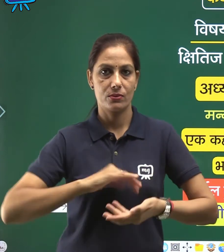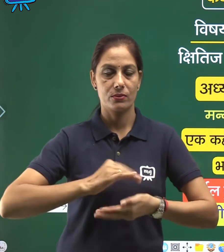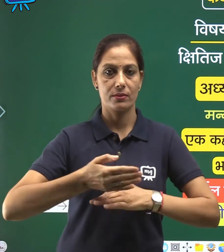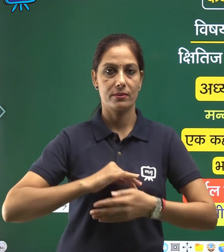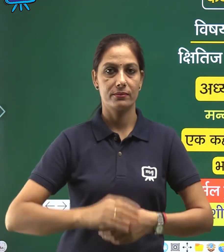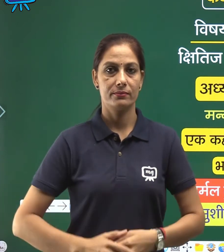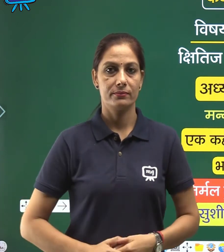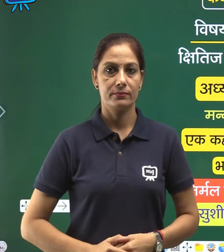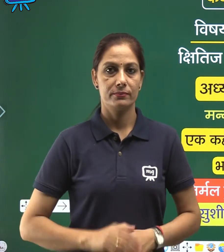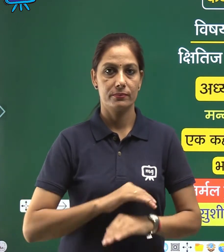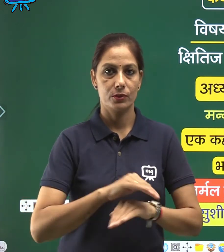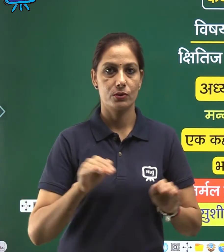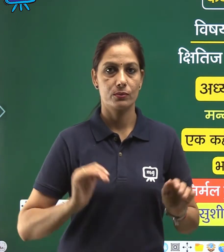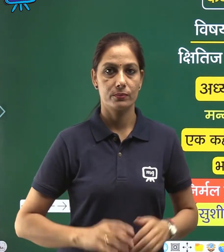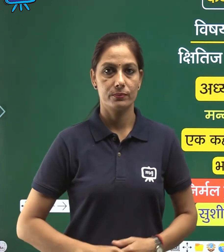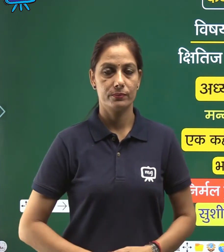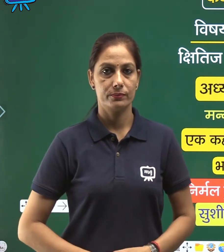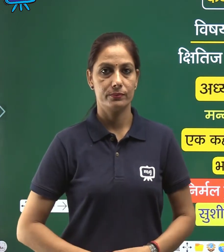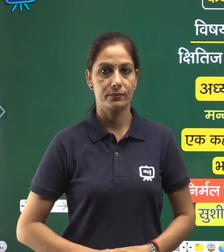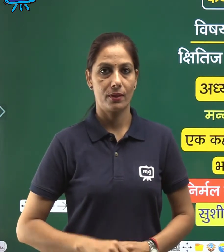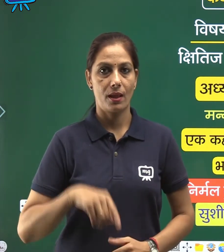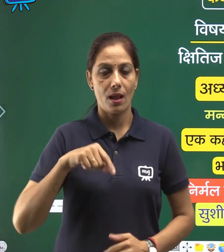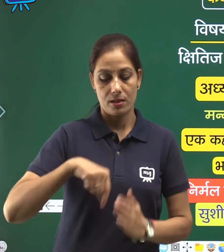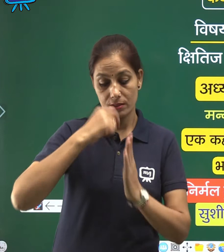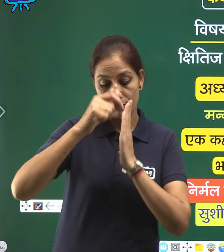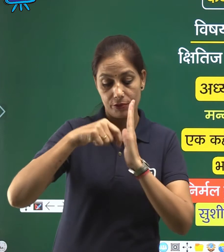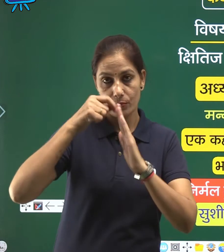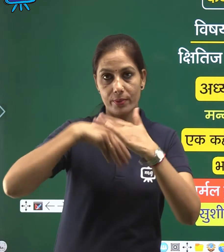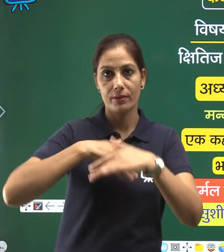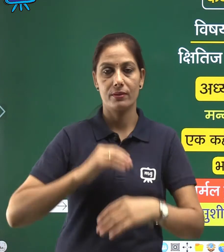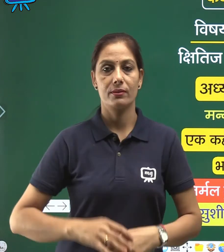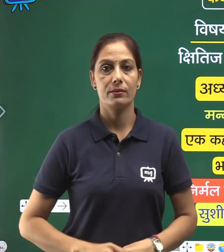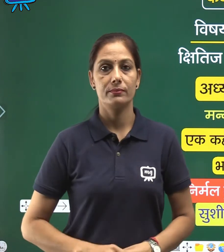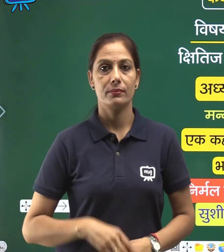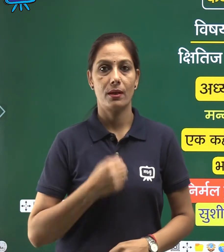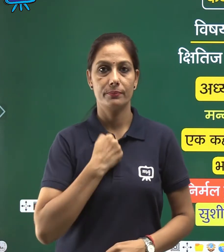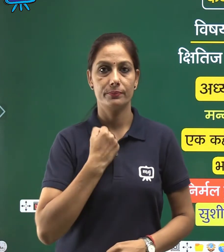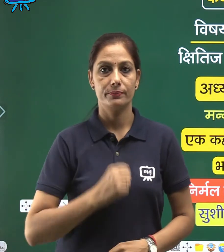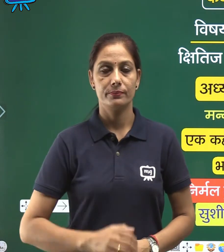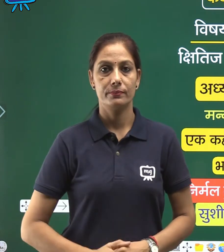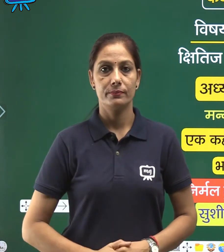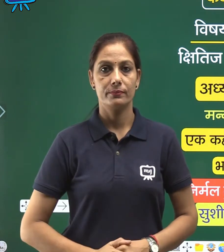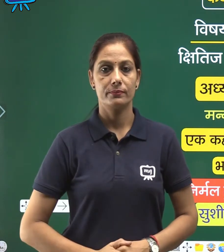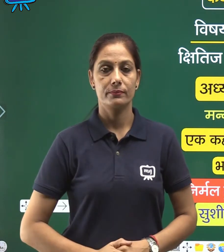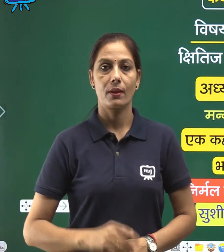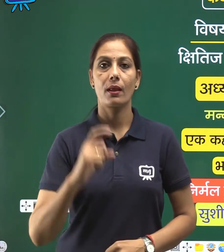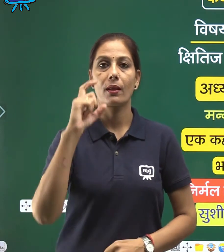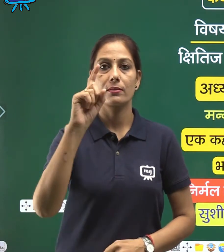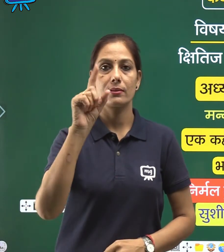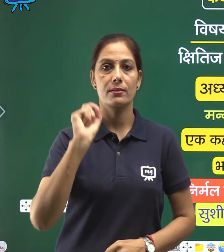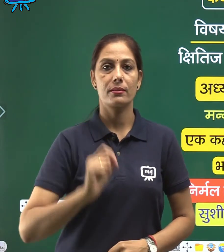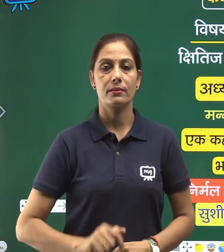चौधरी। बच्चों, आज के वीडियो में हम कक्षा 10